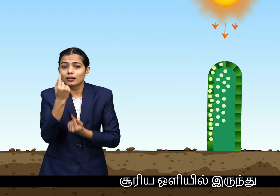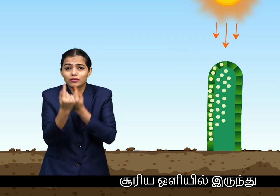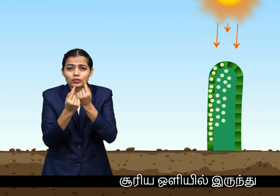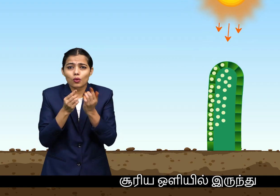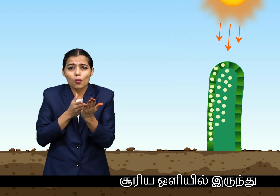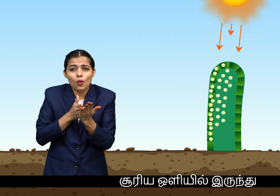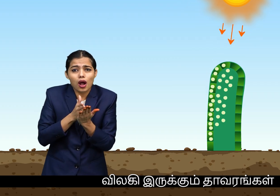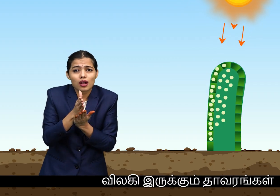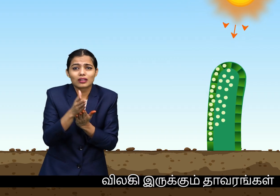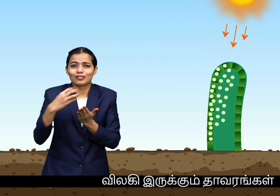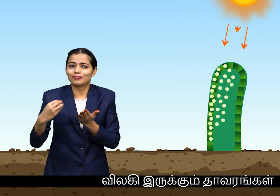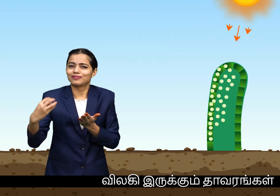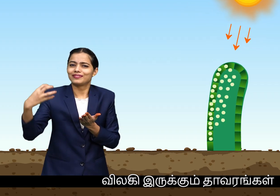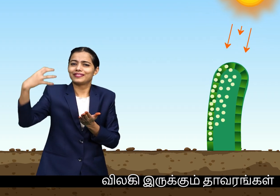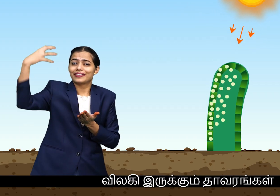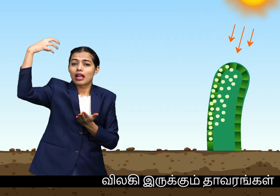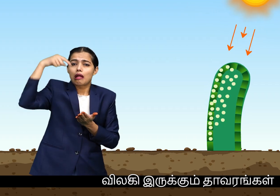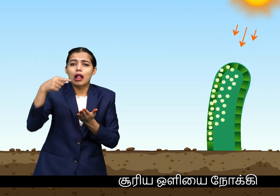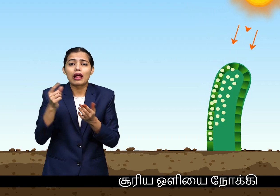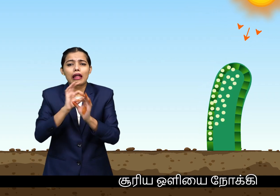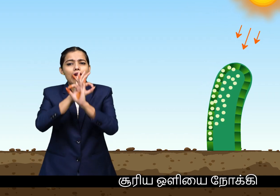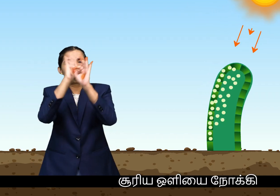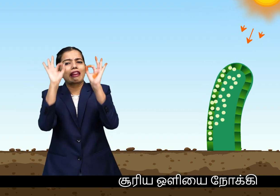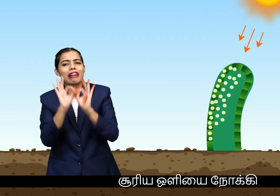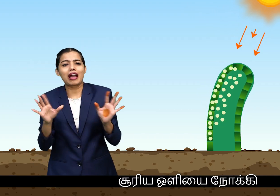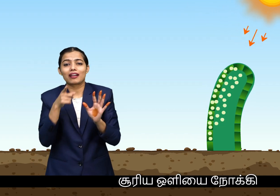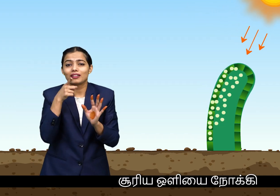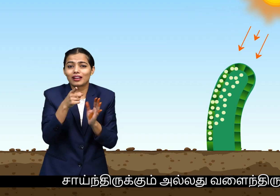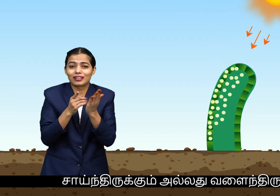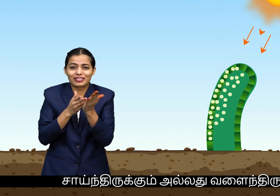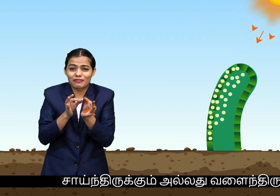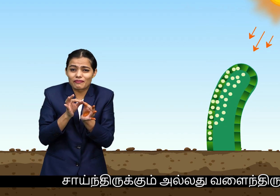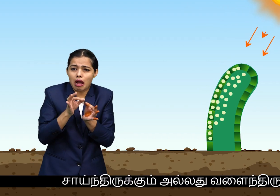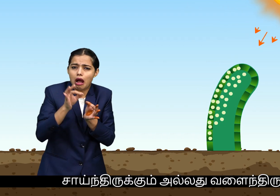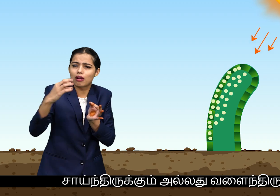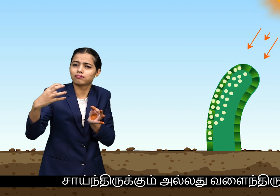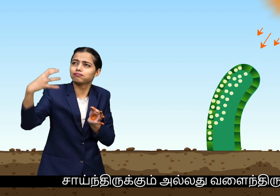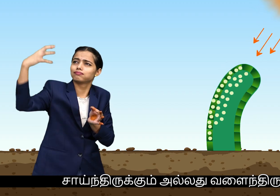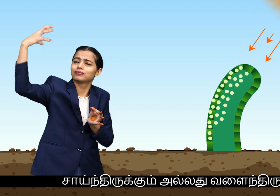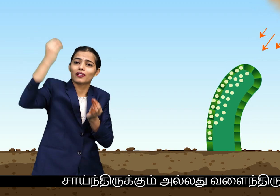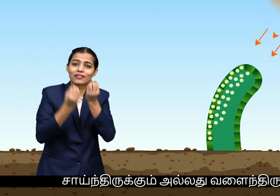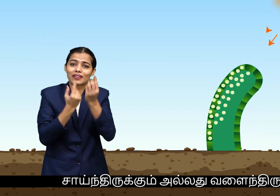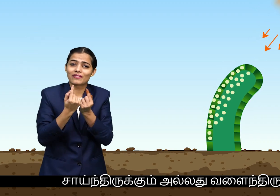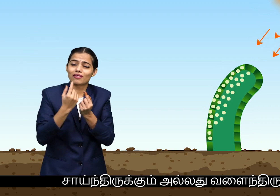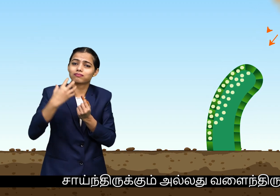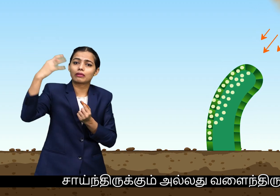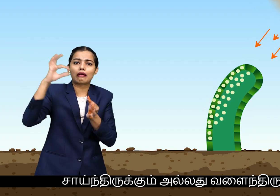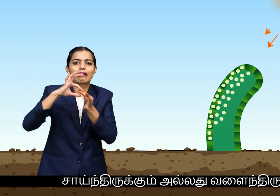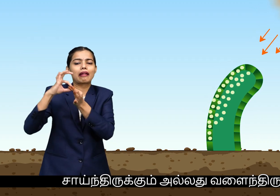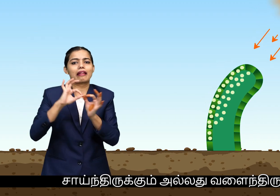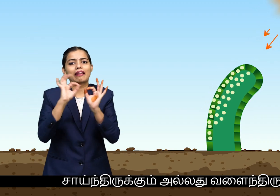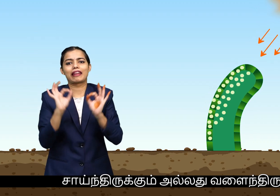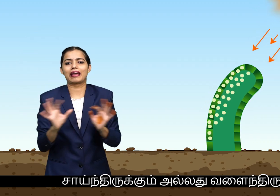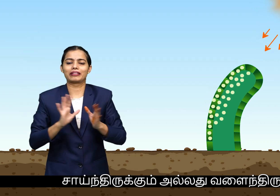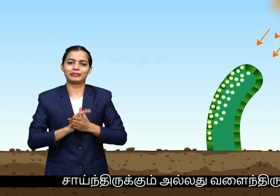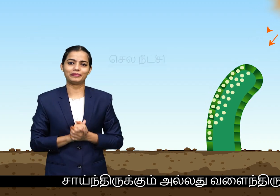சூரிய ஒளியில் இருந்து விலகி இருக்கும் தாவரங்கள் சூரிய ஒளியை நோக்கி சாய்ந்திருக்கும் அல்லது வளைந்திருக்கும்.